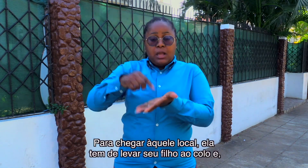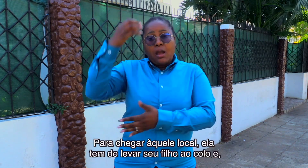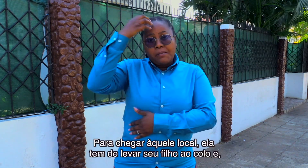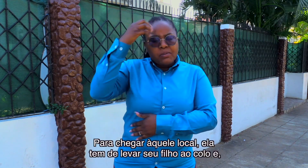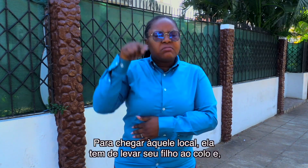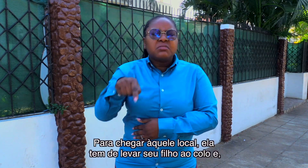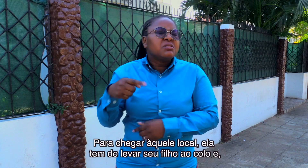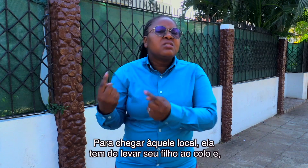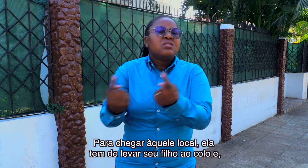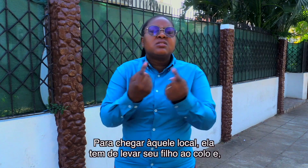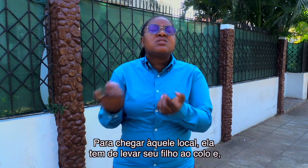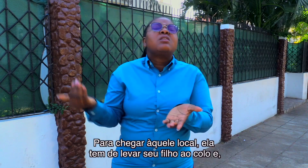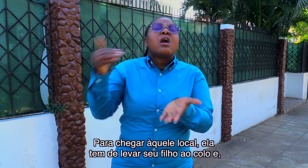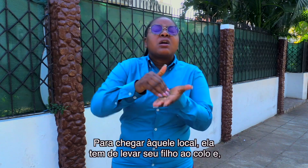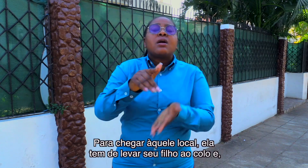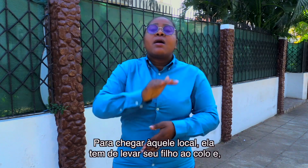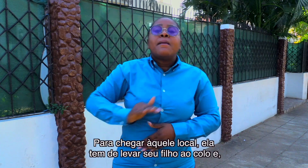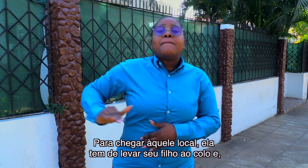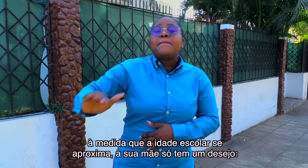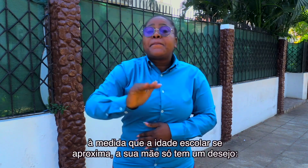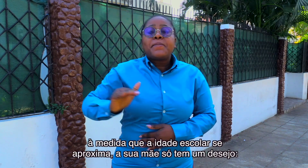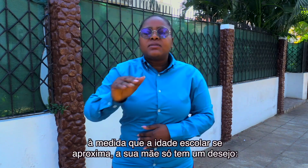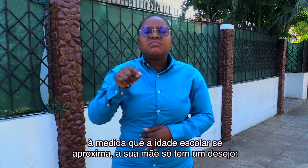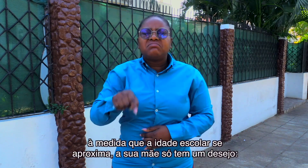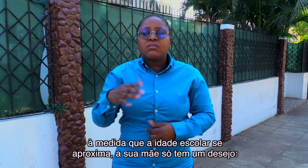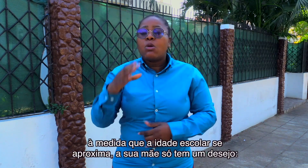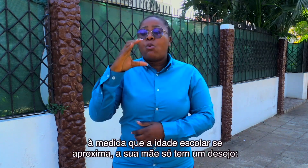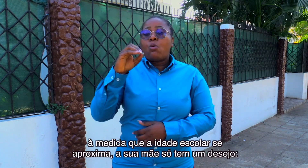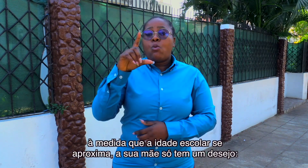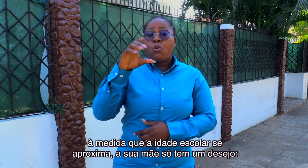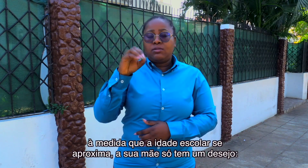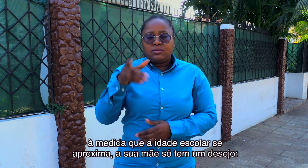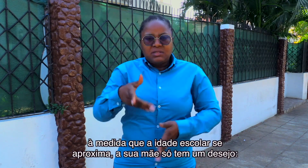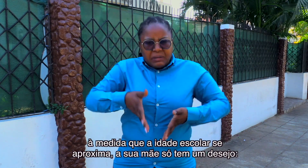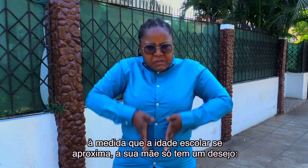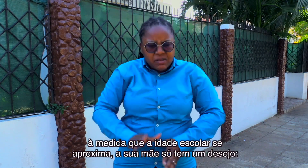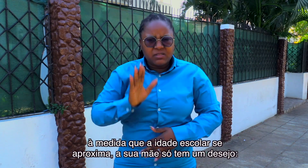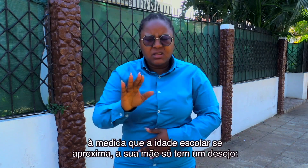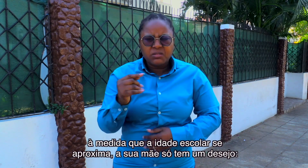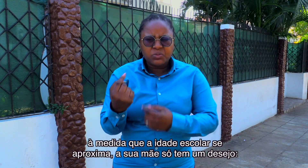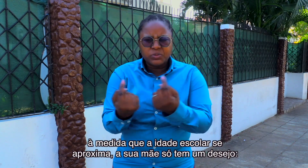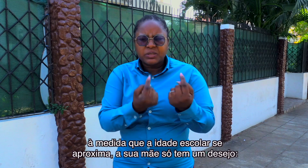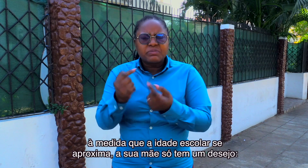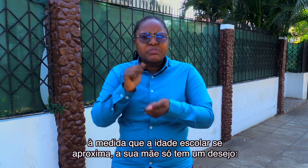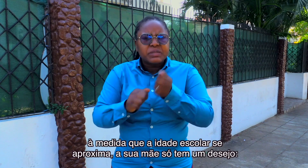àquele local, ela tem de levar seu filho ao colo e, à medida que a idade escolar se aproxima, a sua mãe só tem um